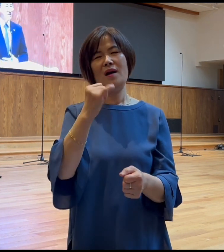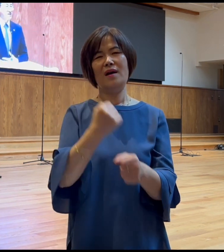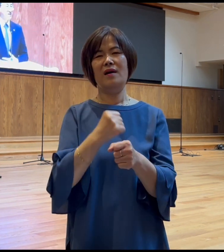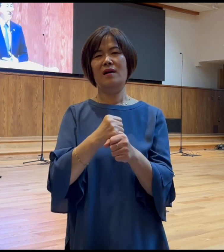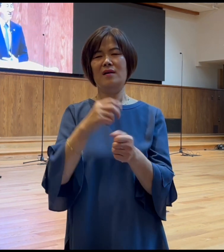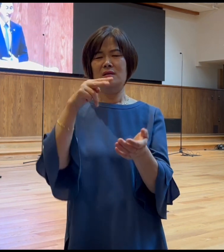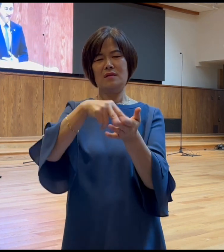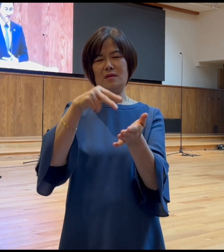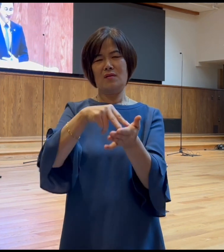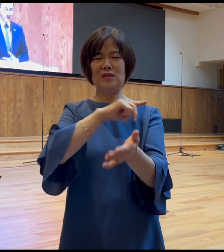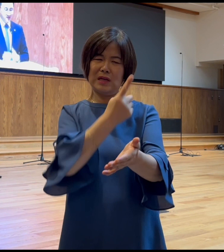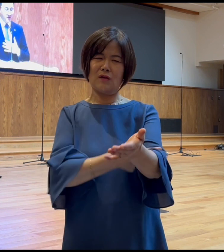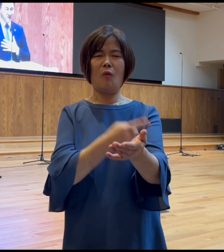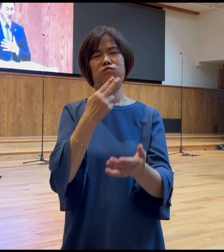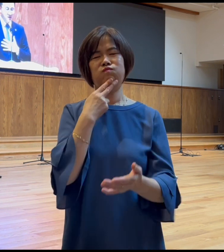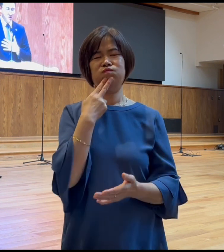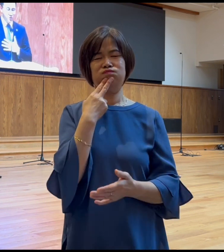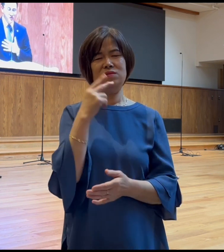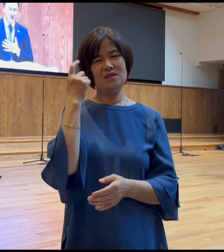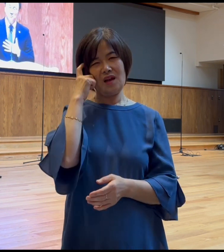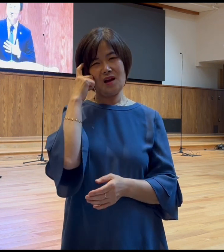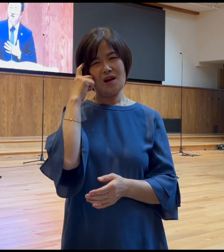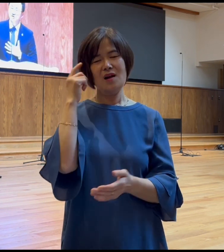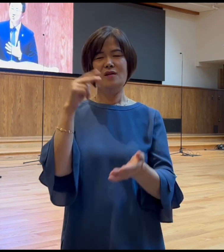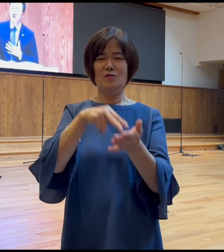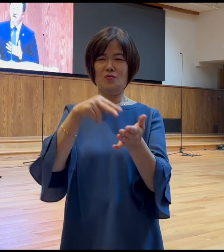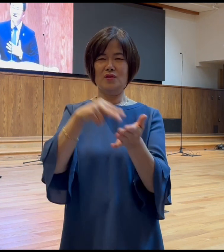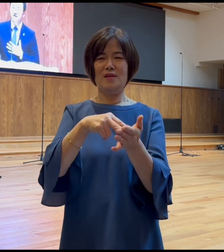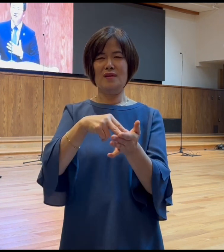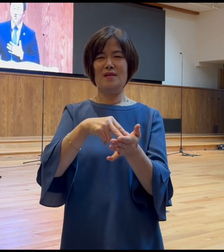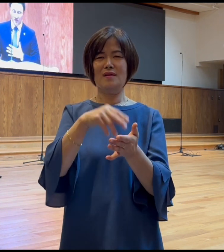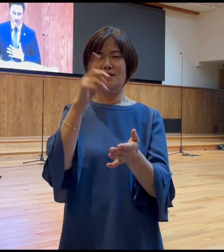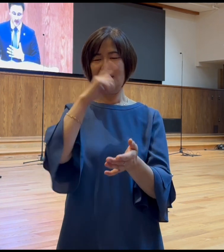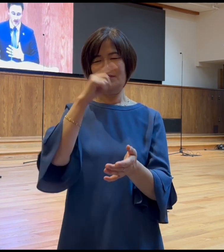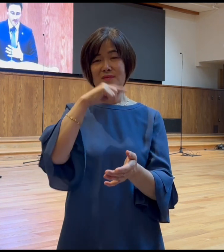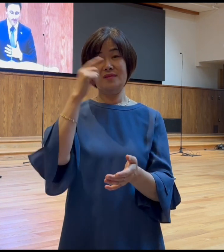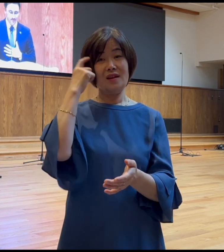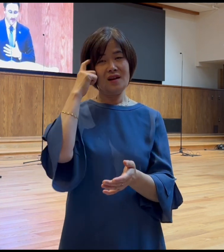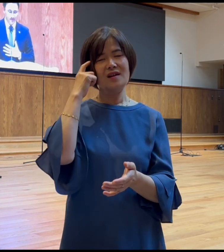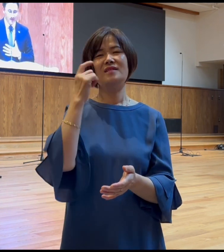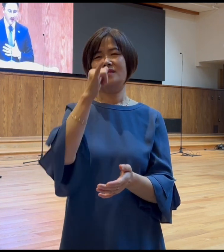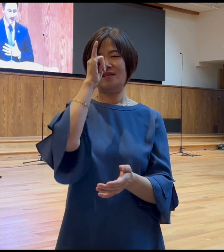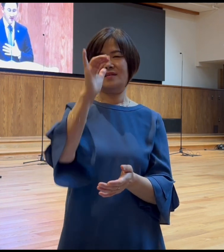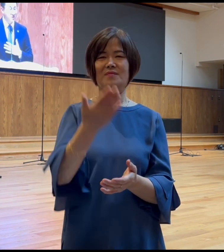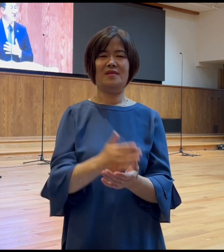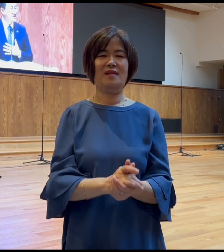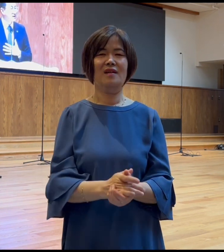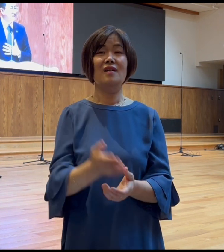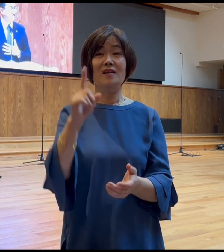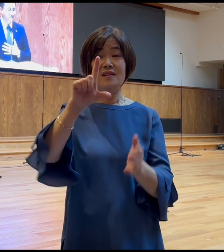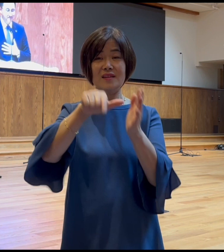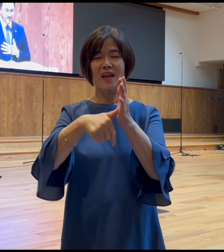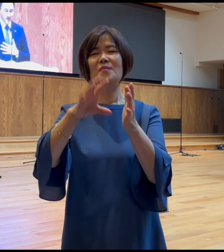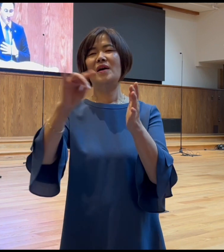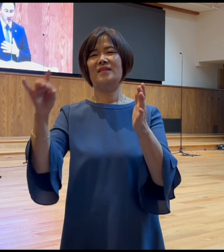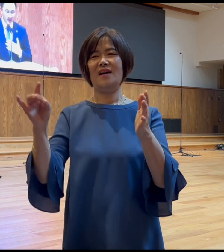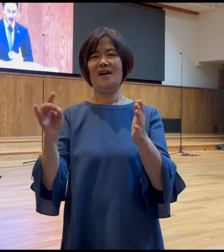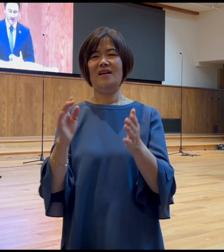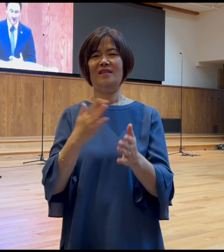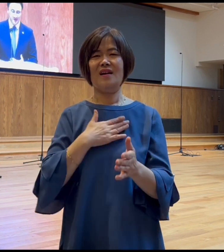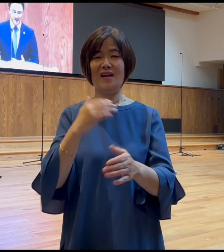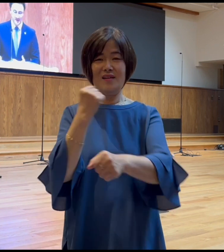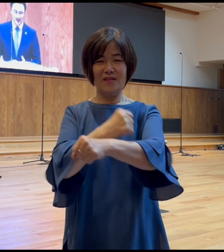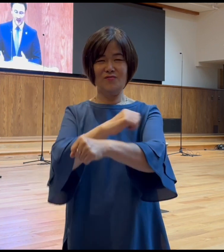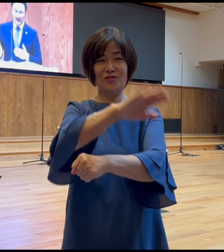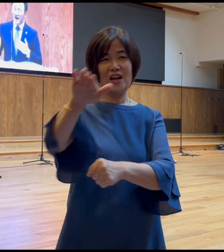엄마야, 이러한 존재에 부정하는 소리가 올라옵니다. 그럴 때마다 우리가 해야